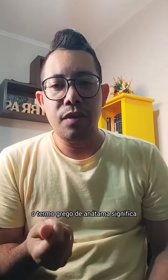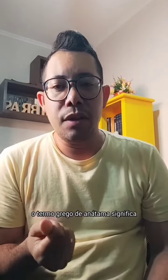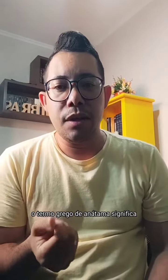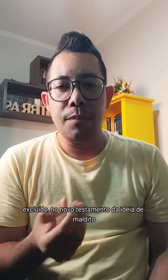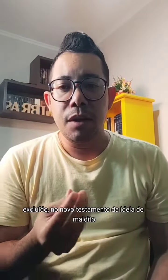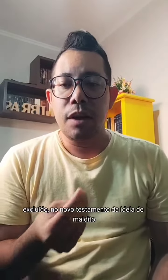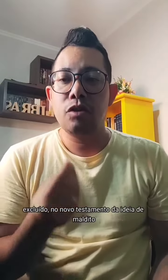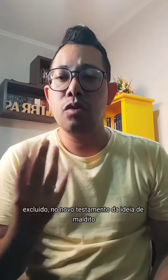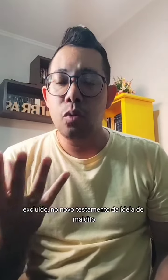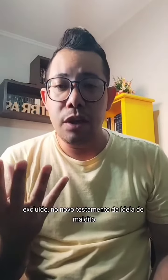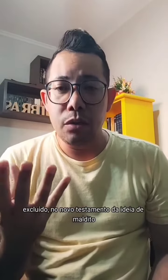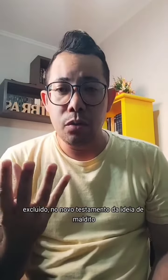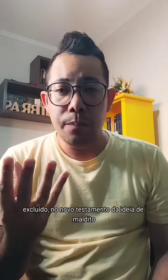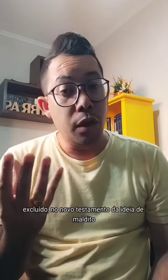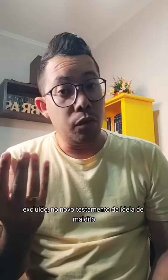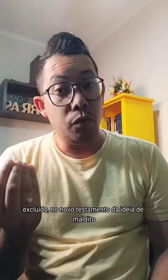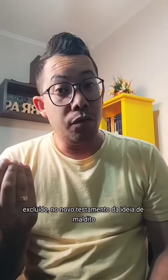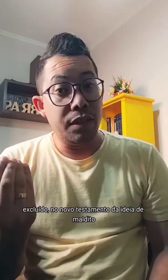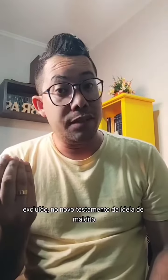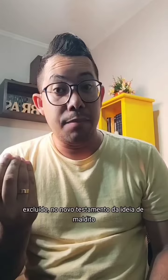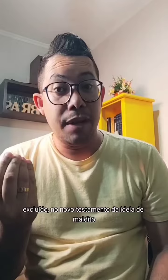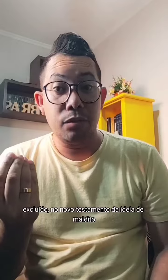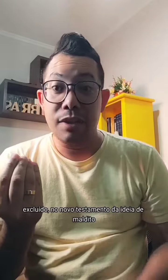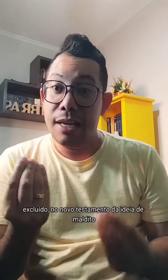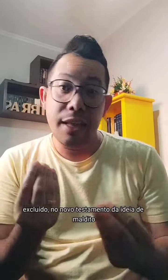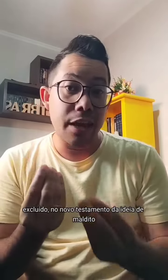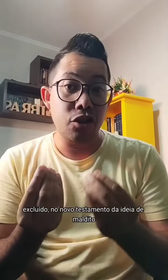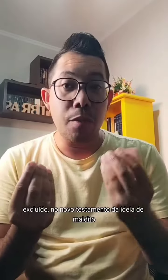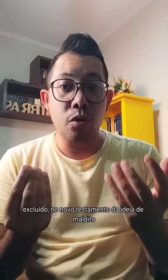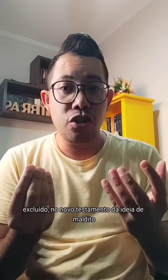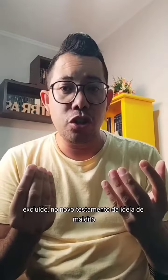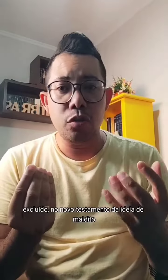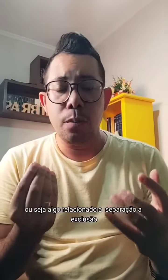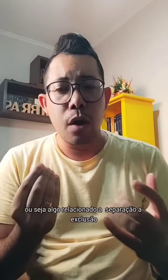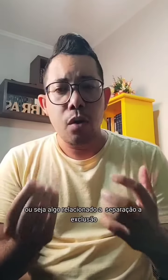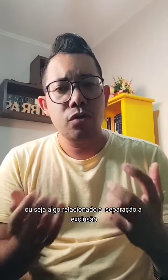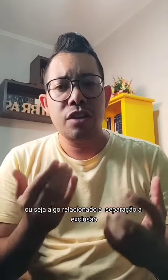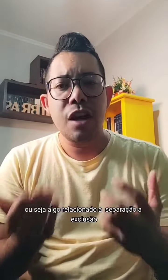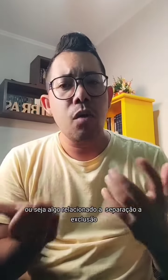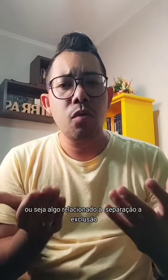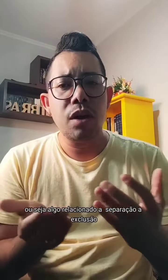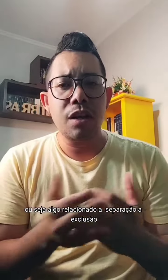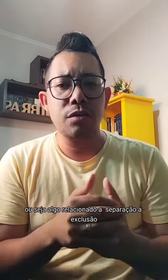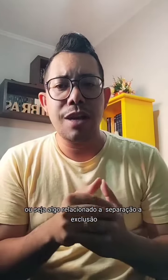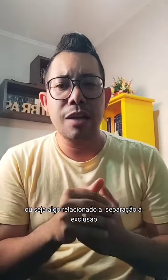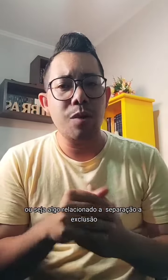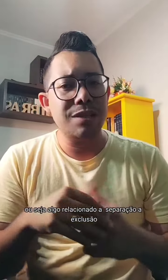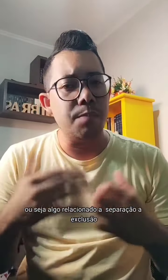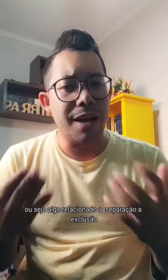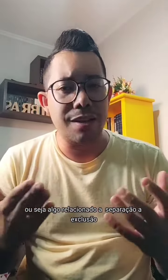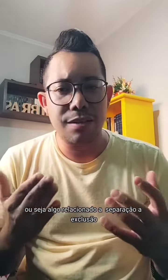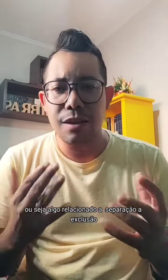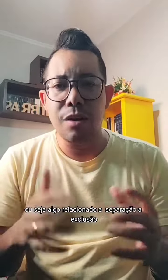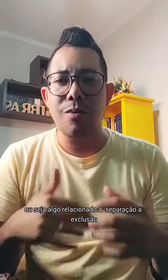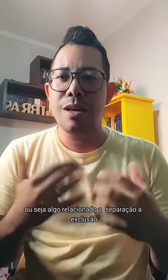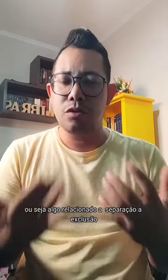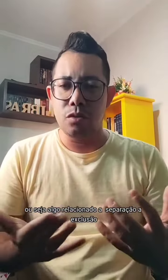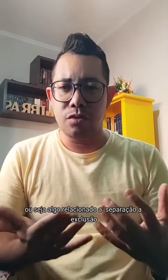excluído no Novo Testamento da ideia de maldito, ou seja, algo relacionado à separação, à exclusão.